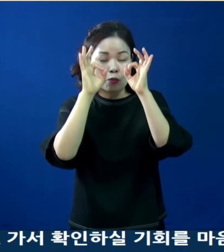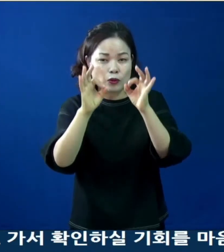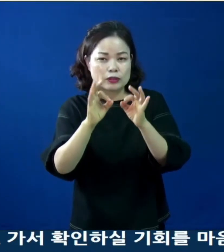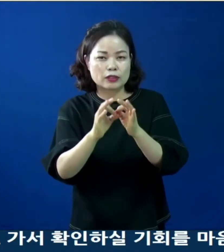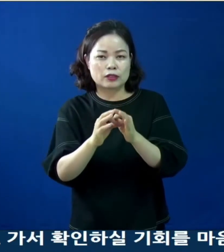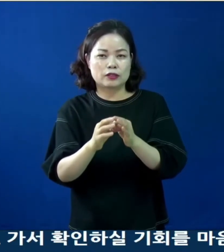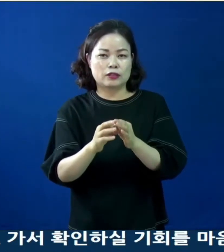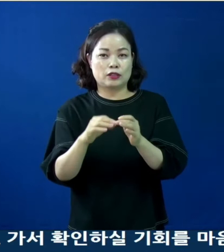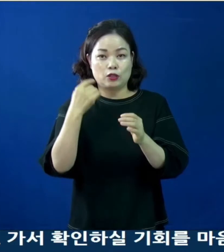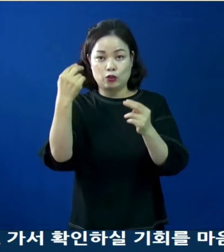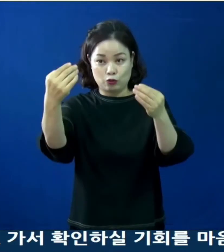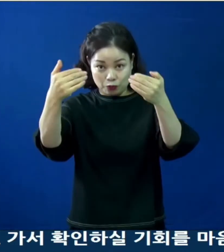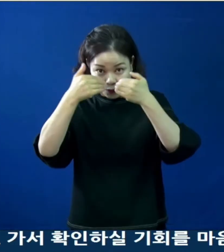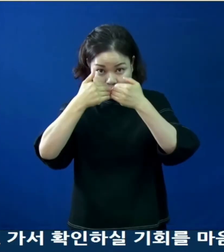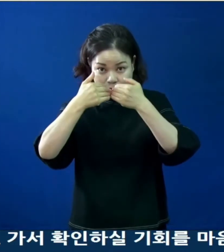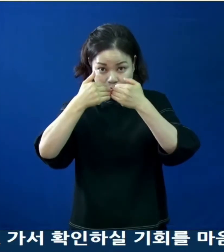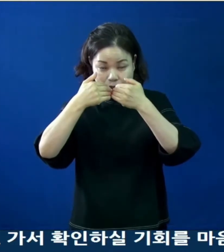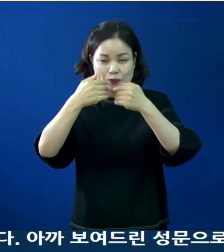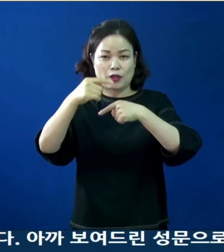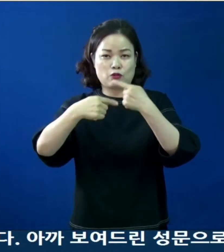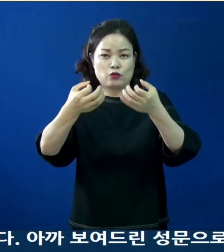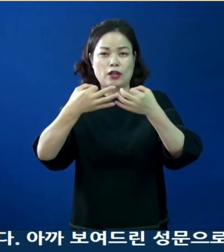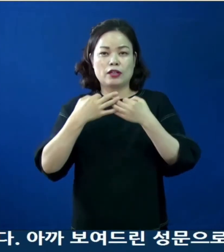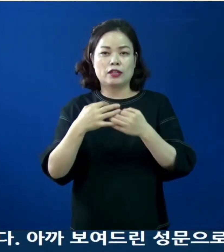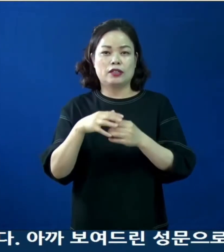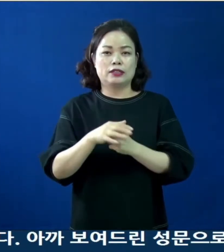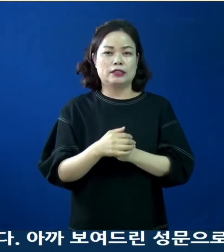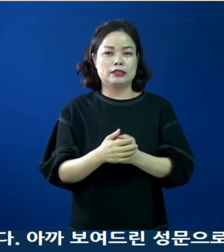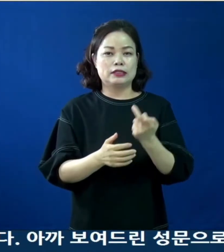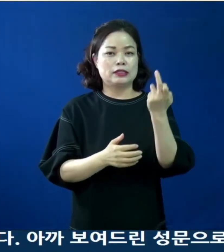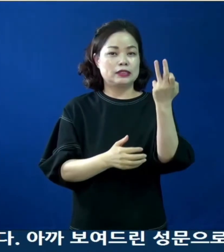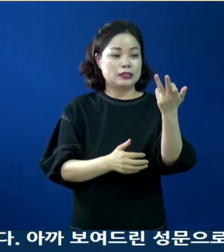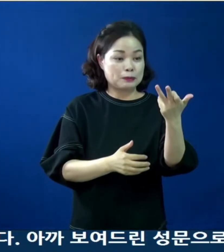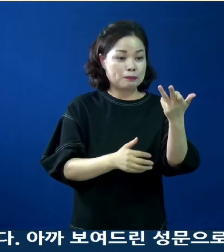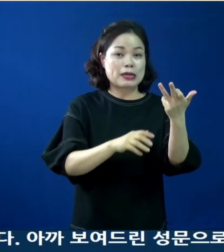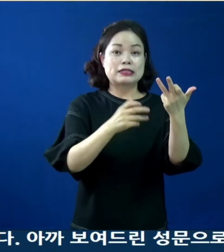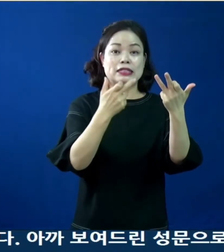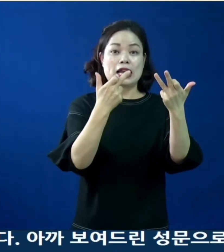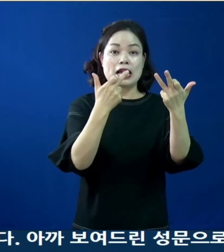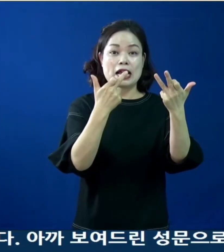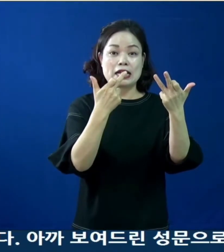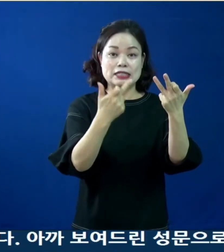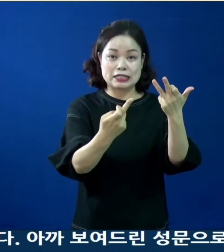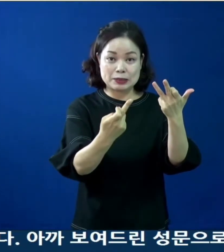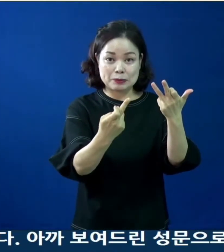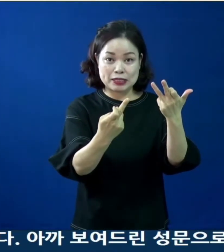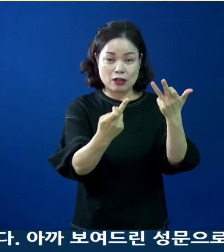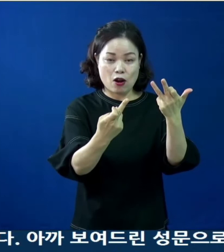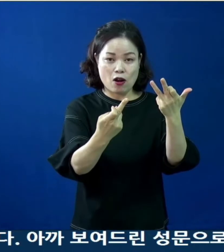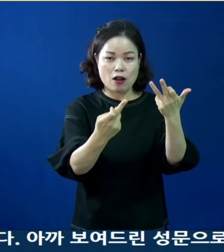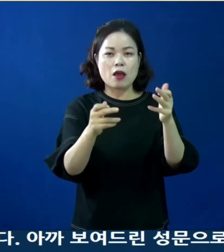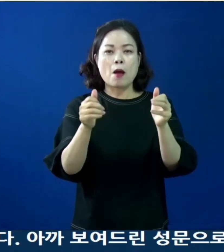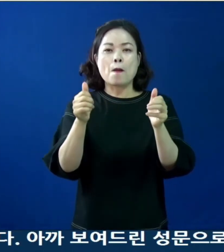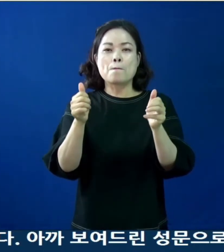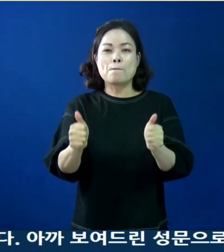눈으로 따라와 주시면 18장 12절 거기에 법정이란 말이